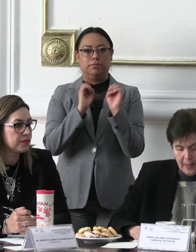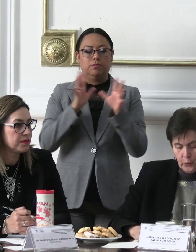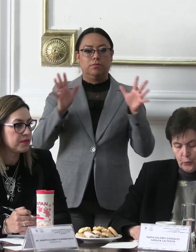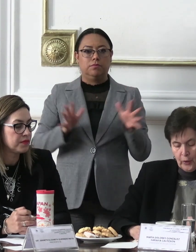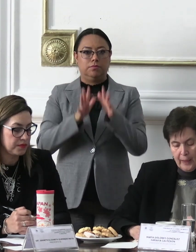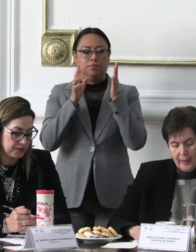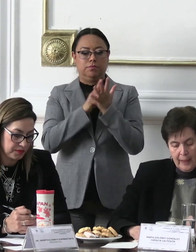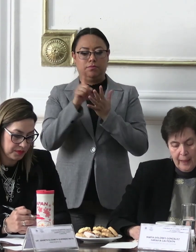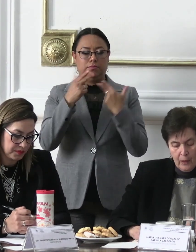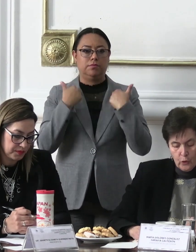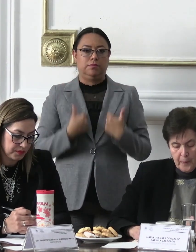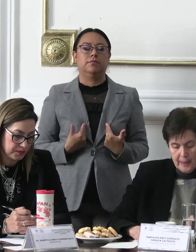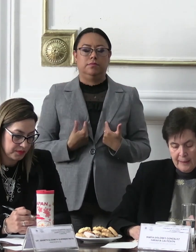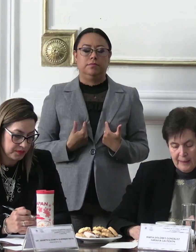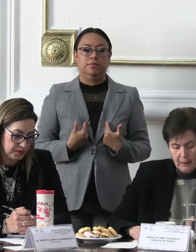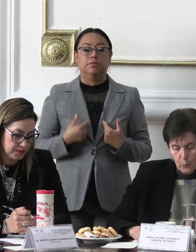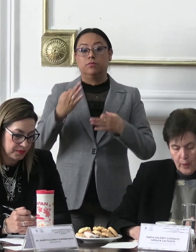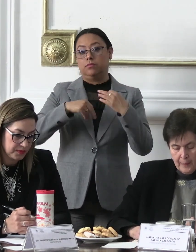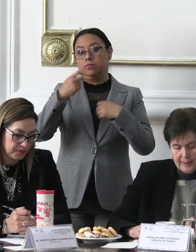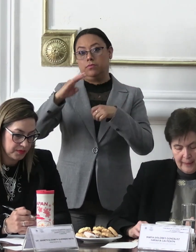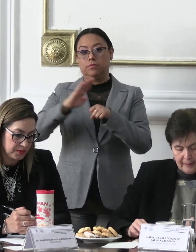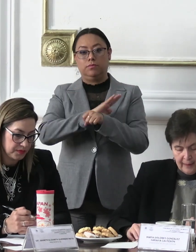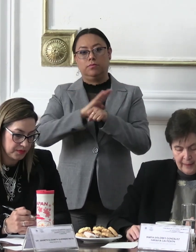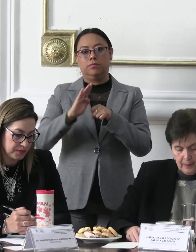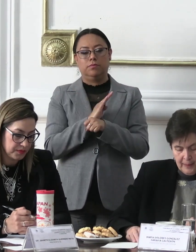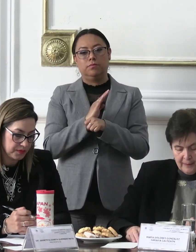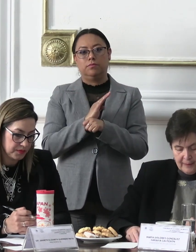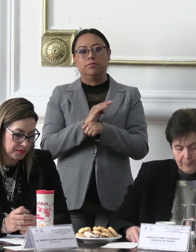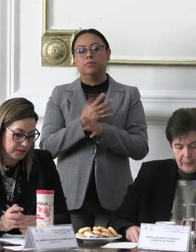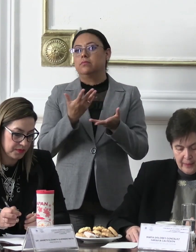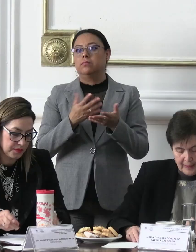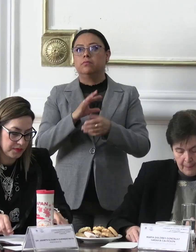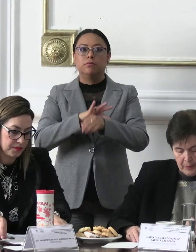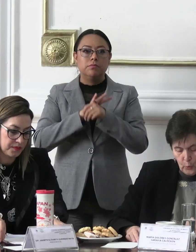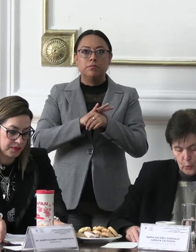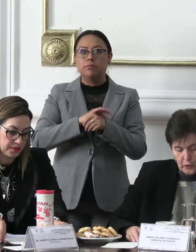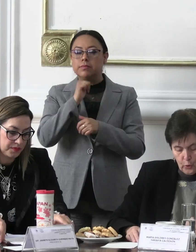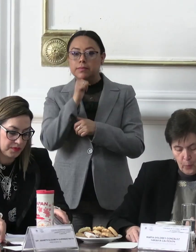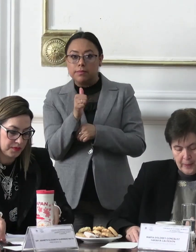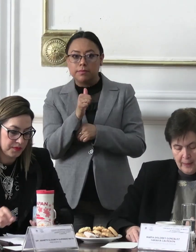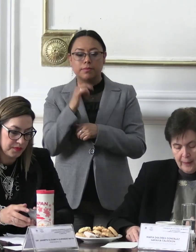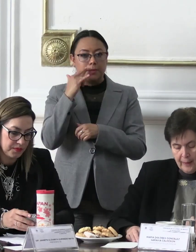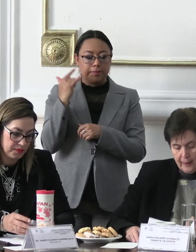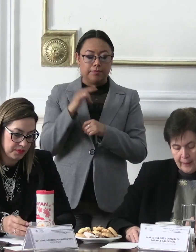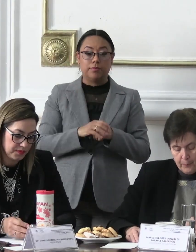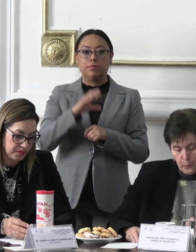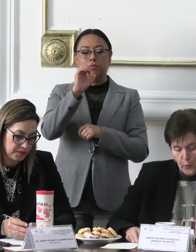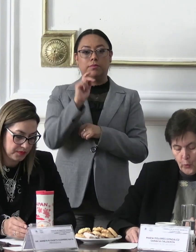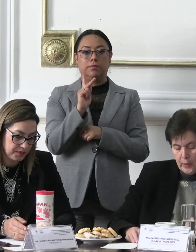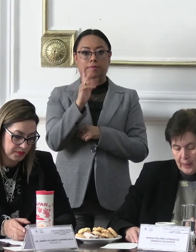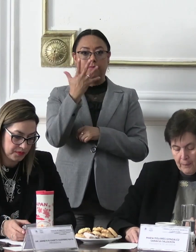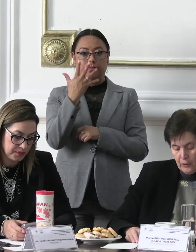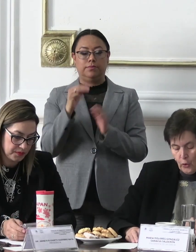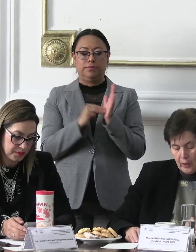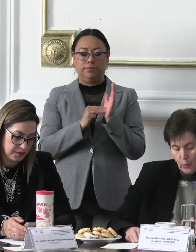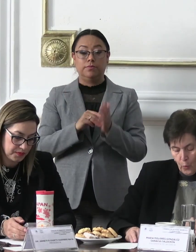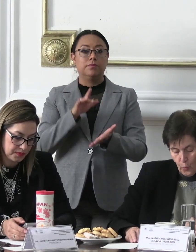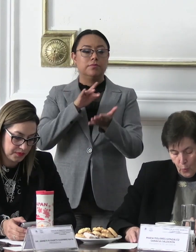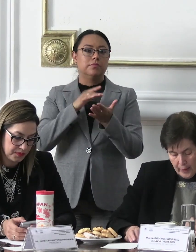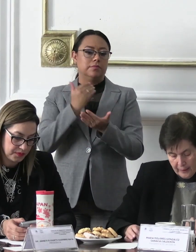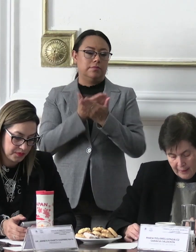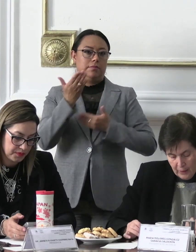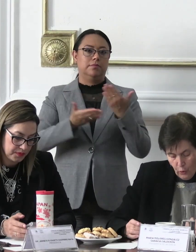derechos humanos. Los bienes inmuebles e intangibles en el capítulo 5000, que propone un incremento